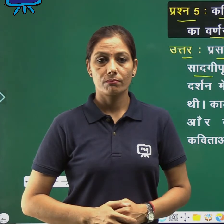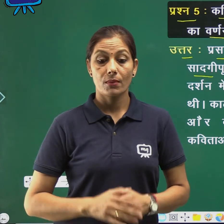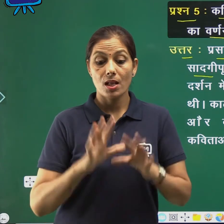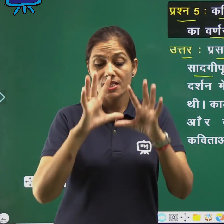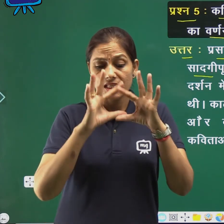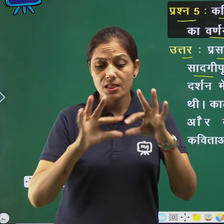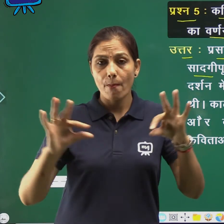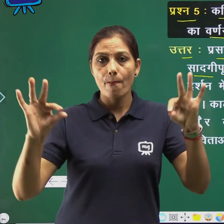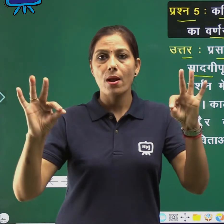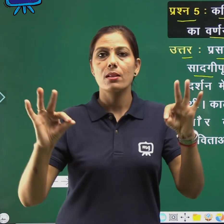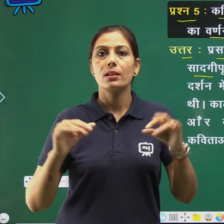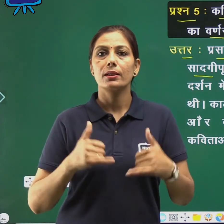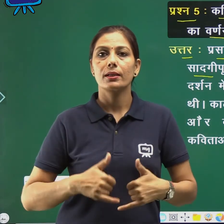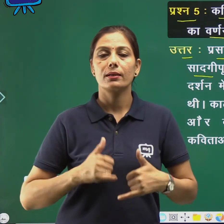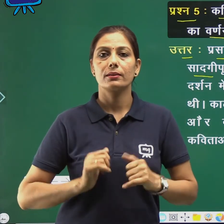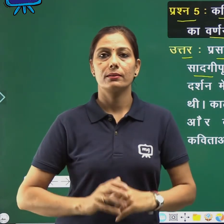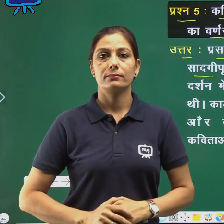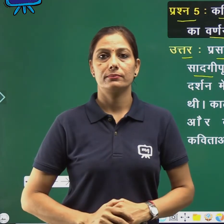सादगीपूर्ण था,